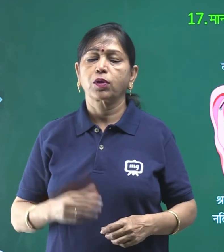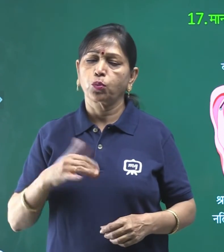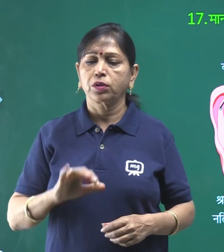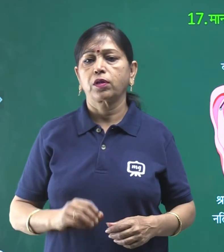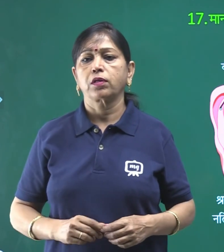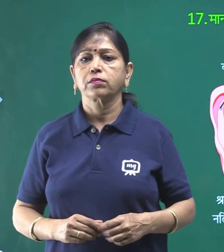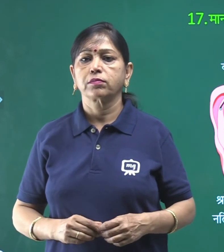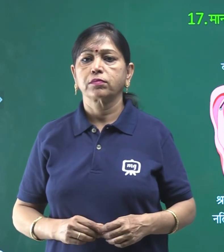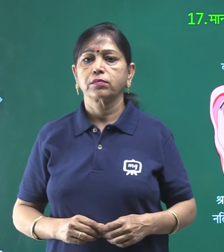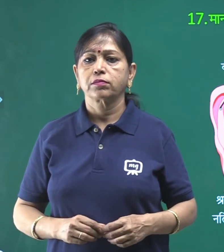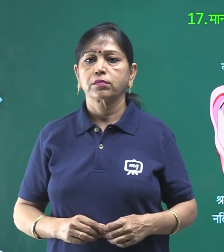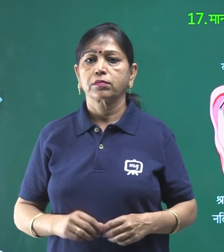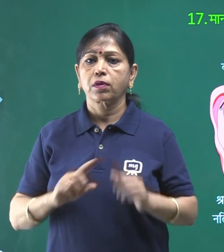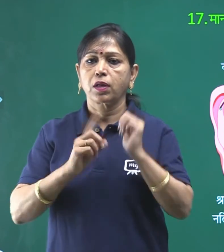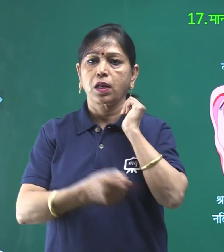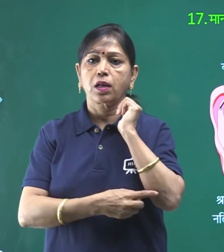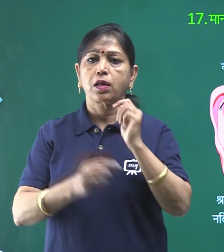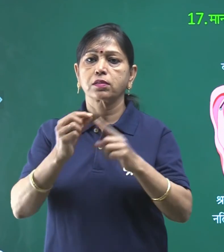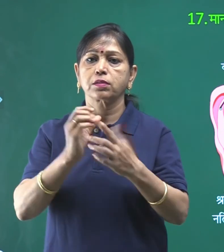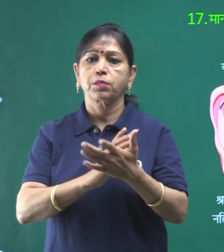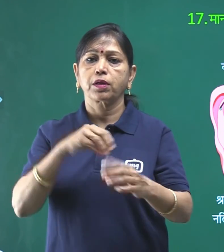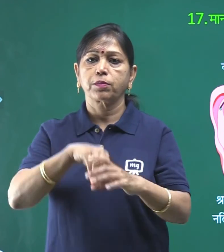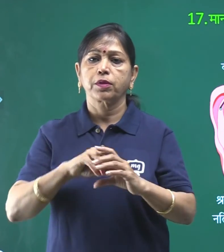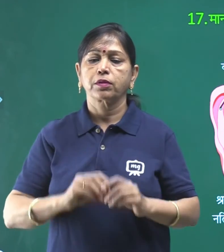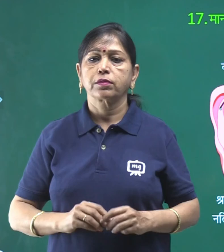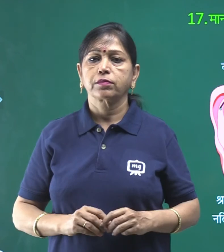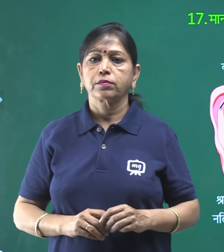होती है। अंतिम भाग में